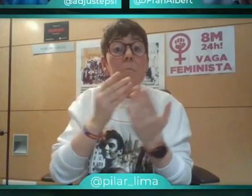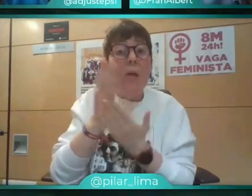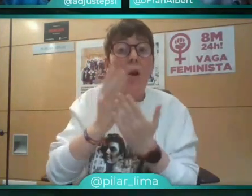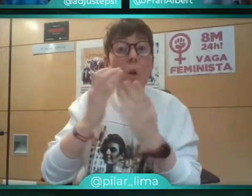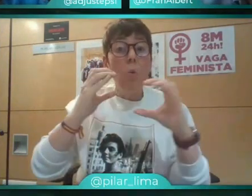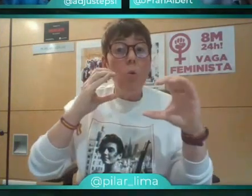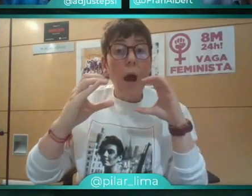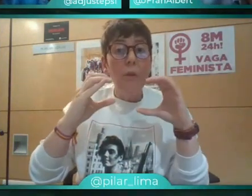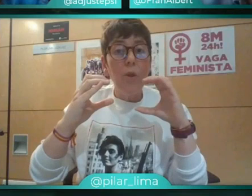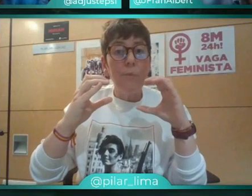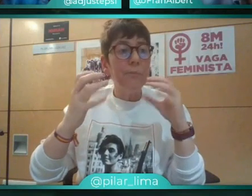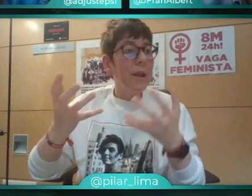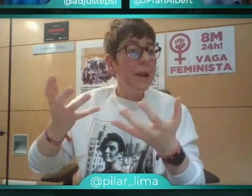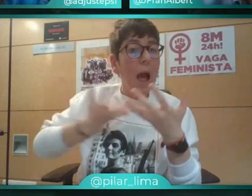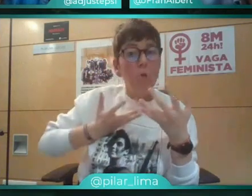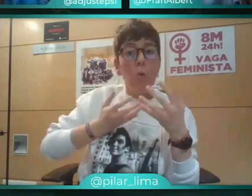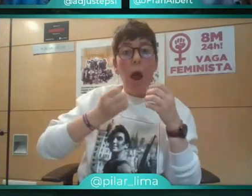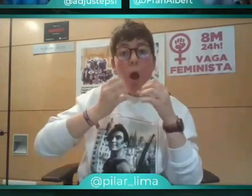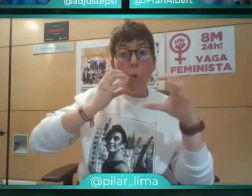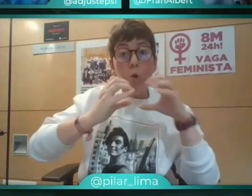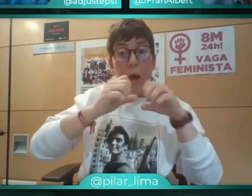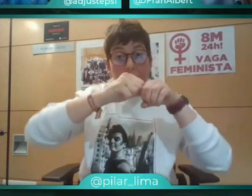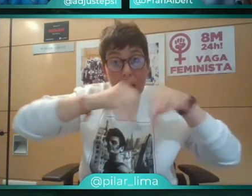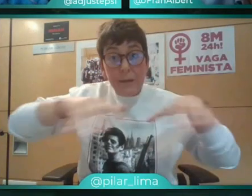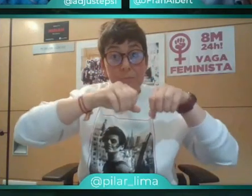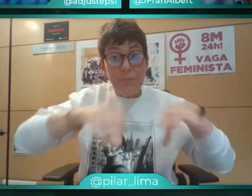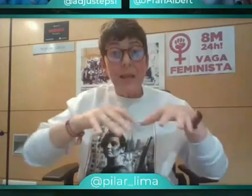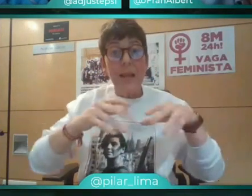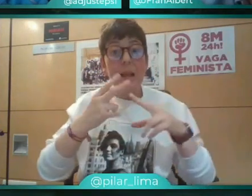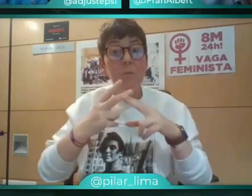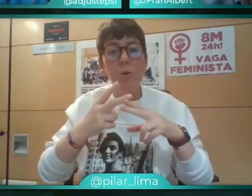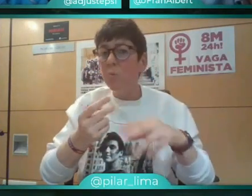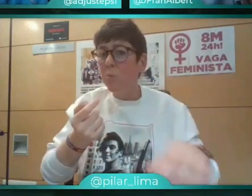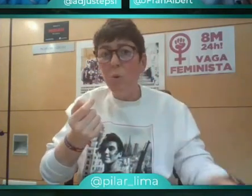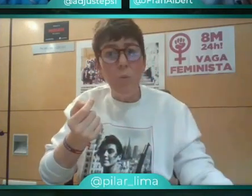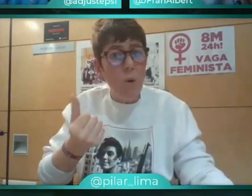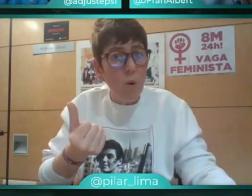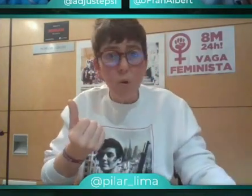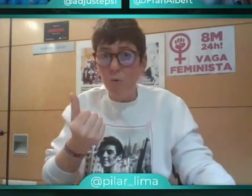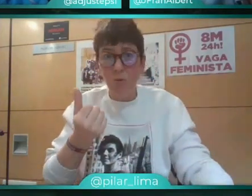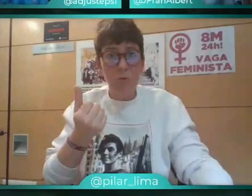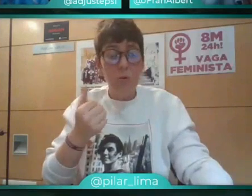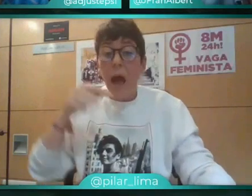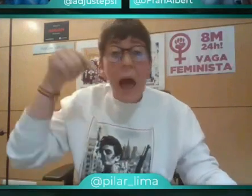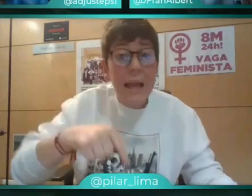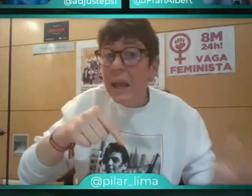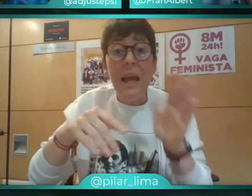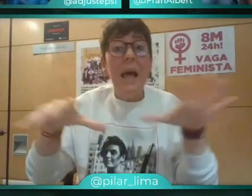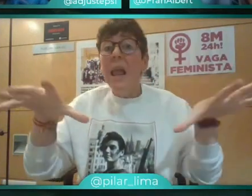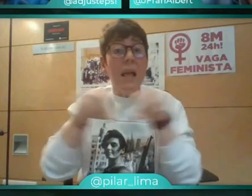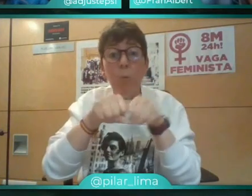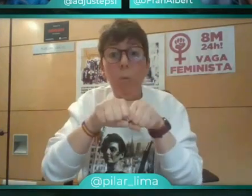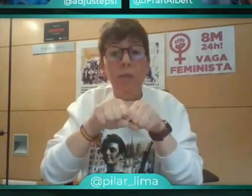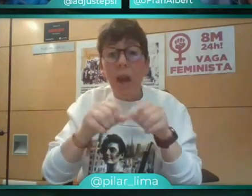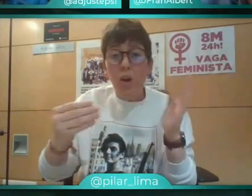poca fuerza los medios de comunicación tampoco nos ayudan a comunicar y a difundir estas medidas que